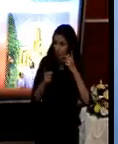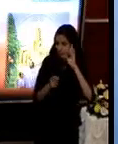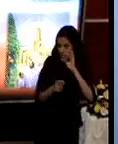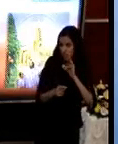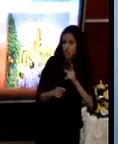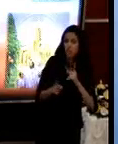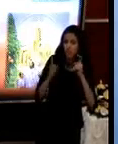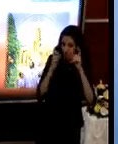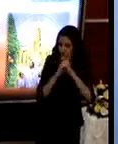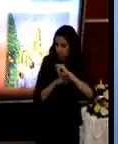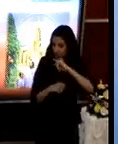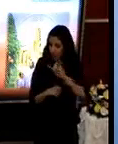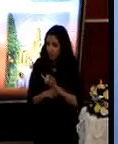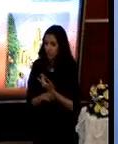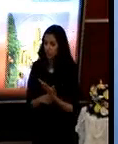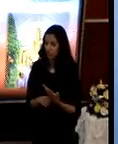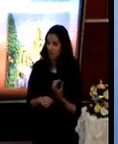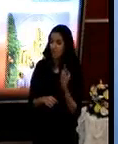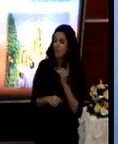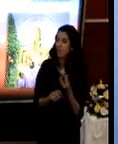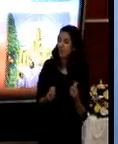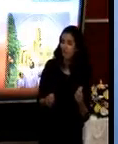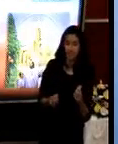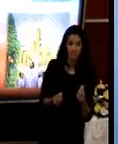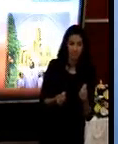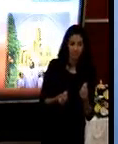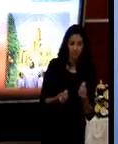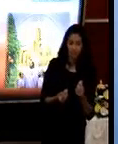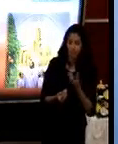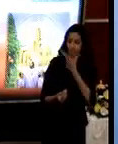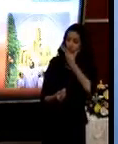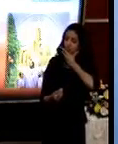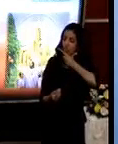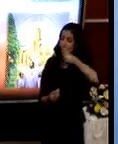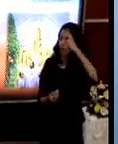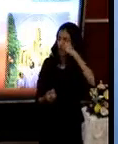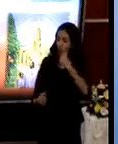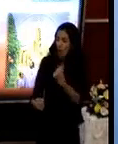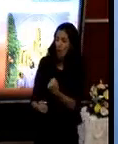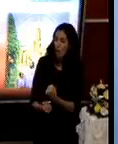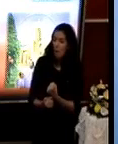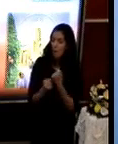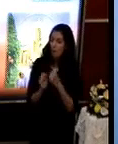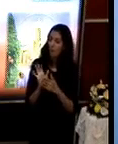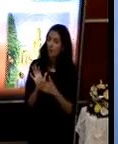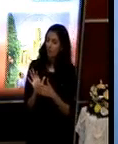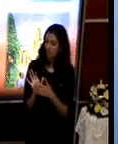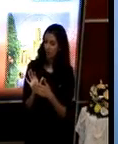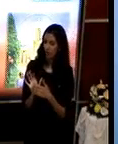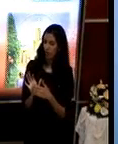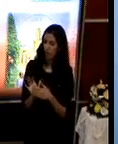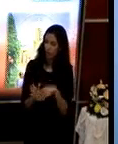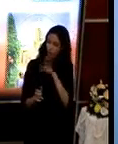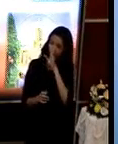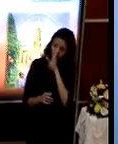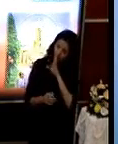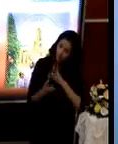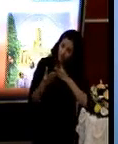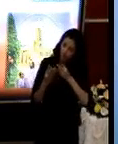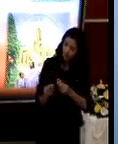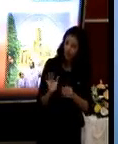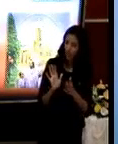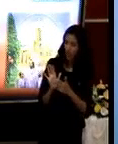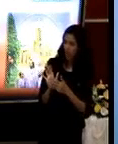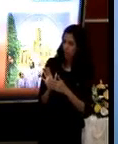prueba, pero finalmente Dios demostró su poder, su misericordia. Y hoy muchos de nosotros